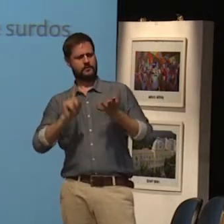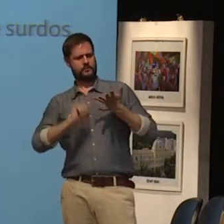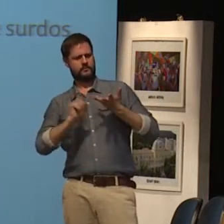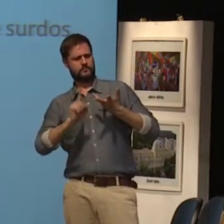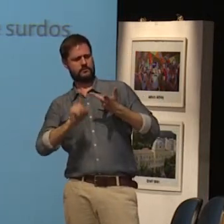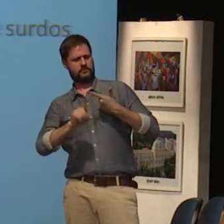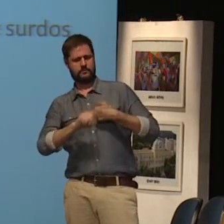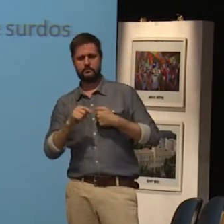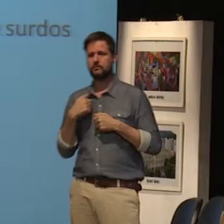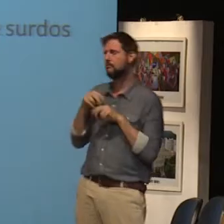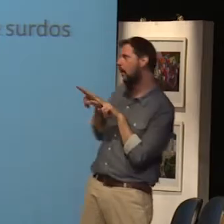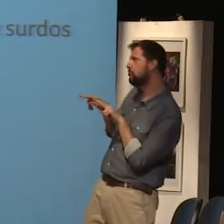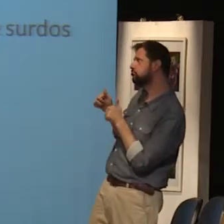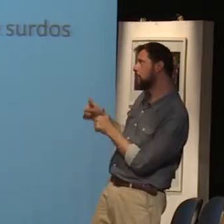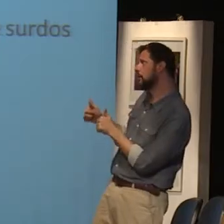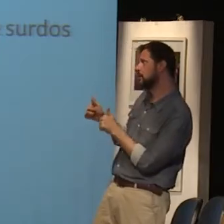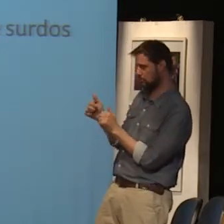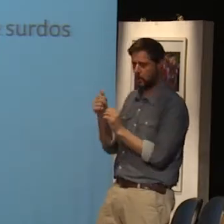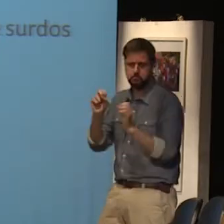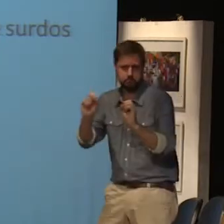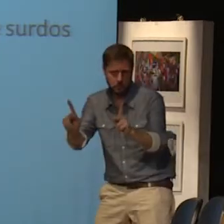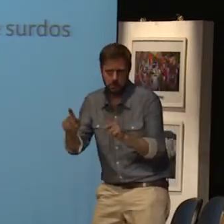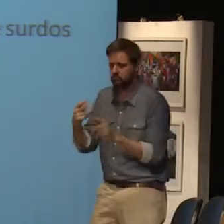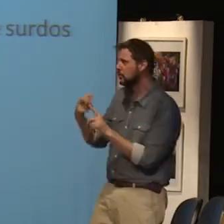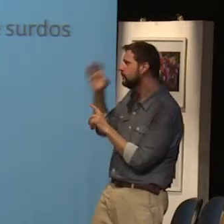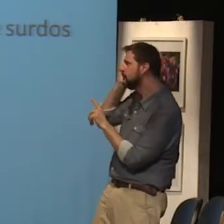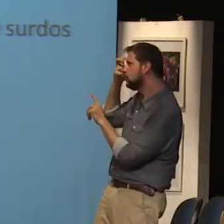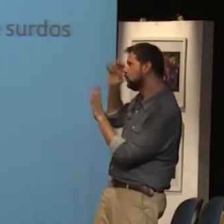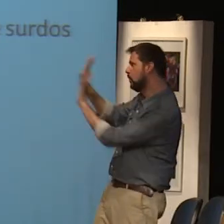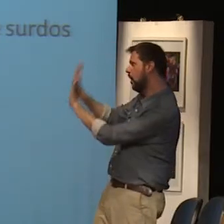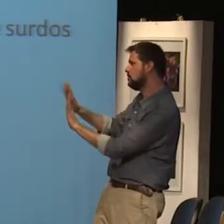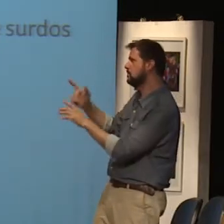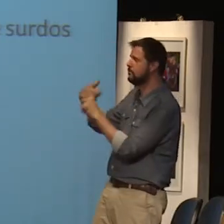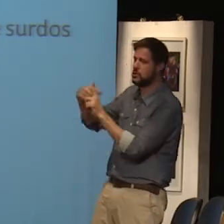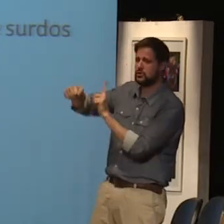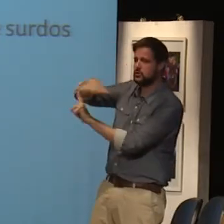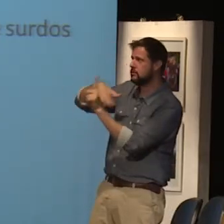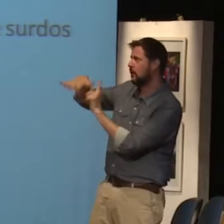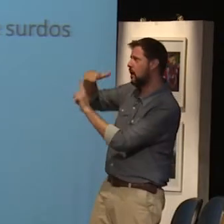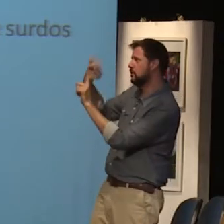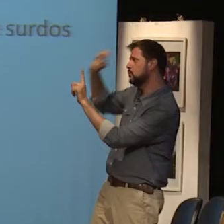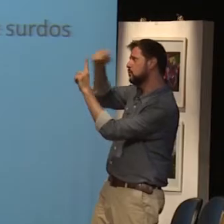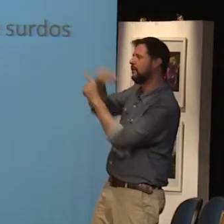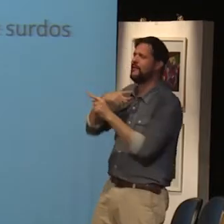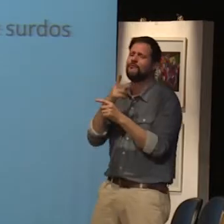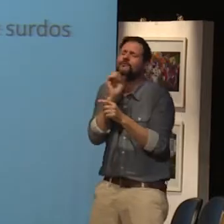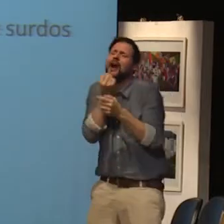meu costume, eu faço assim, aí o surdo vê, ok, né? O ouvinte tem essa cultura, o social,